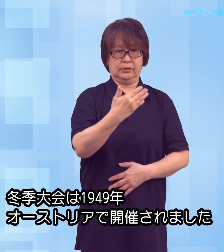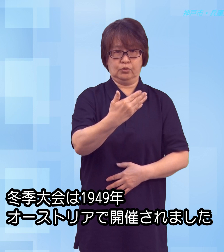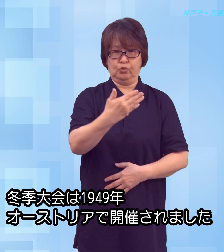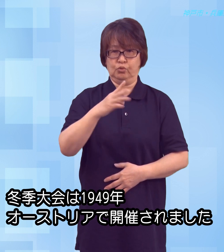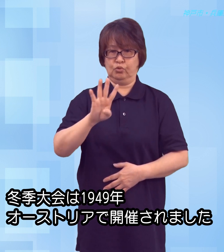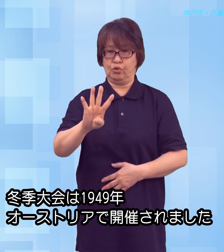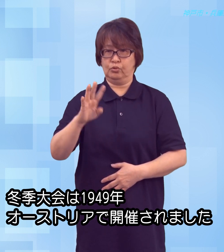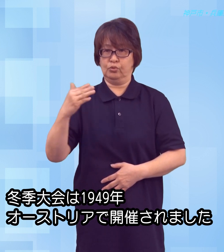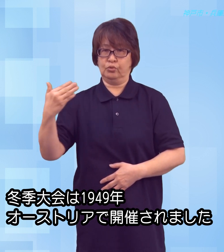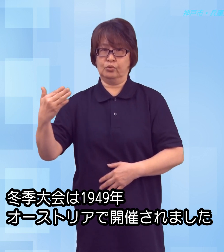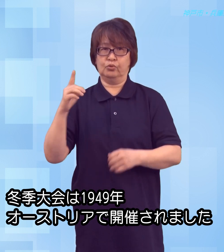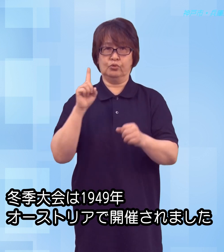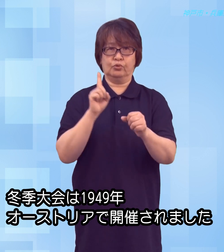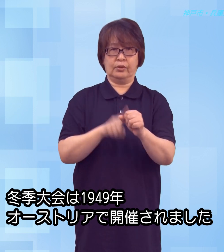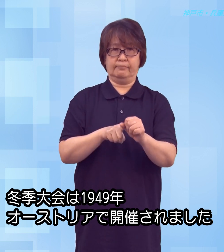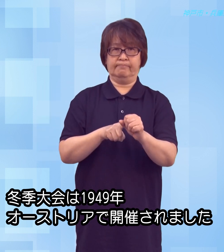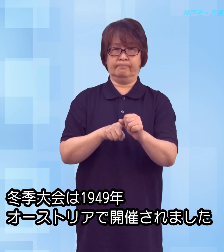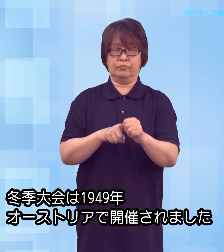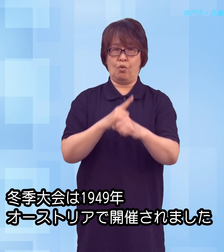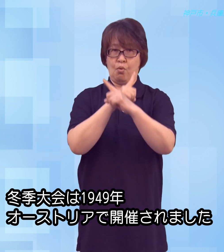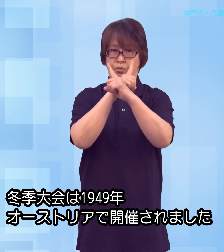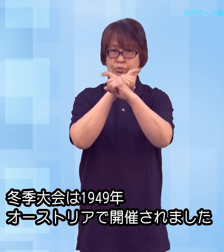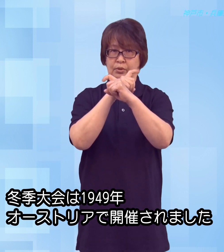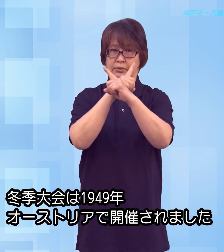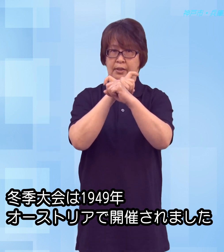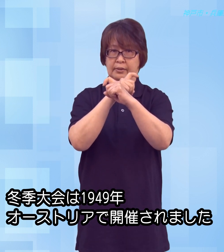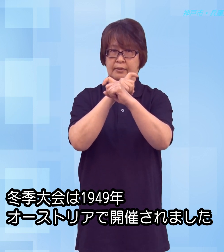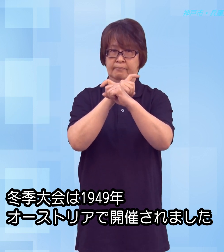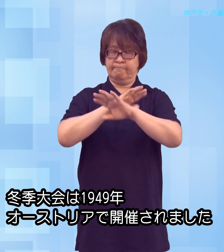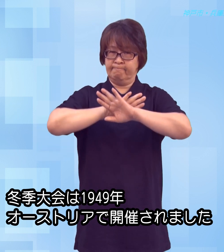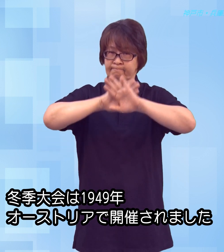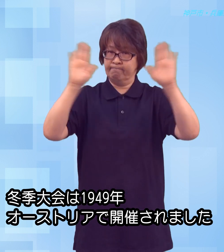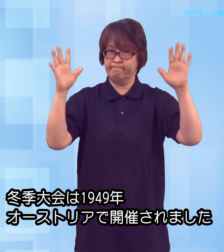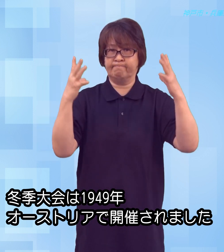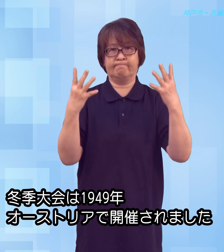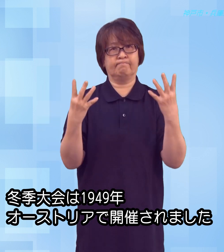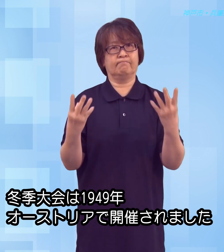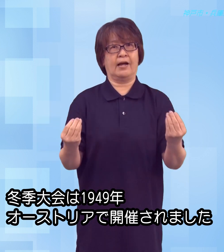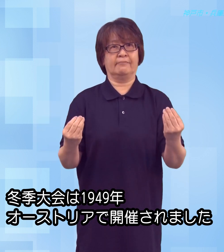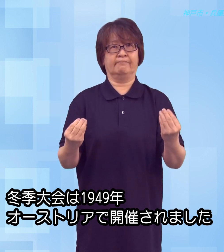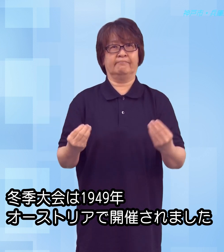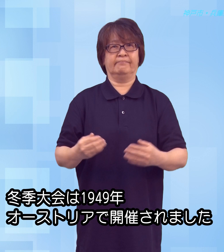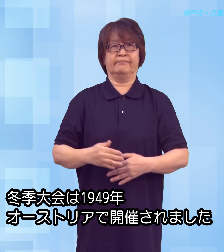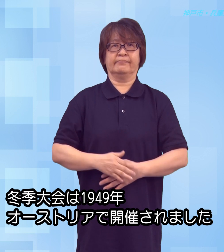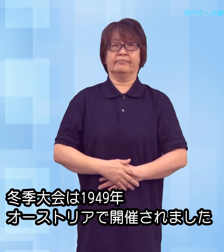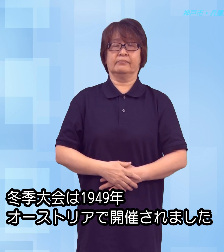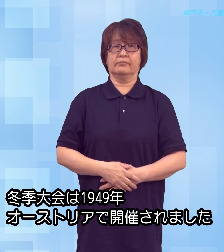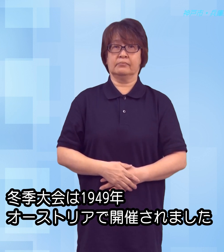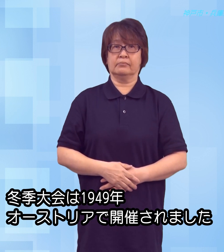冬季大会は1949年オーストリアで開催されました